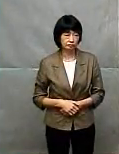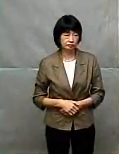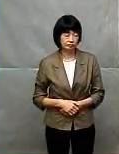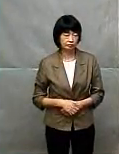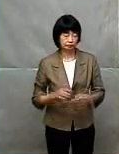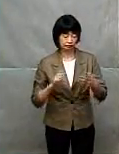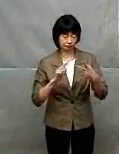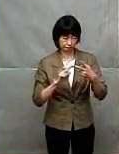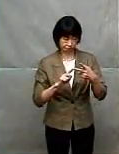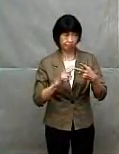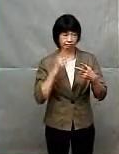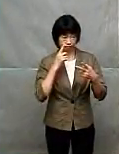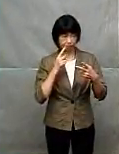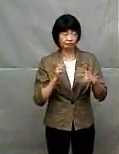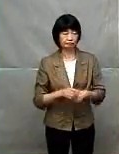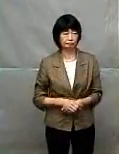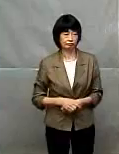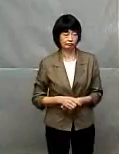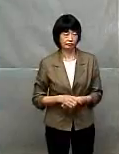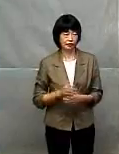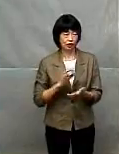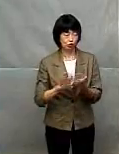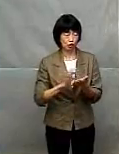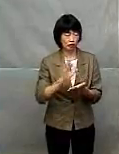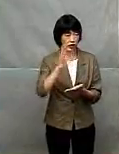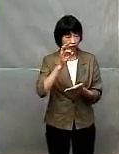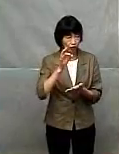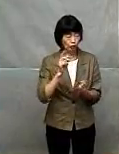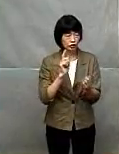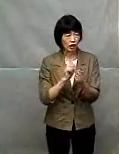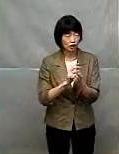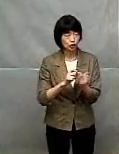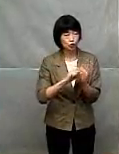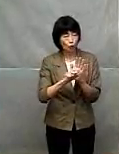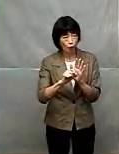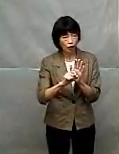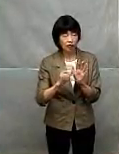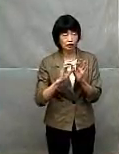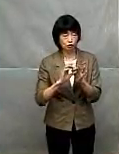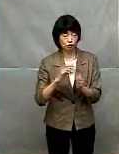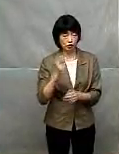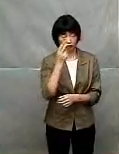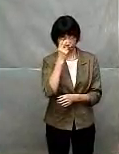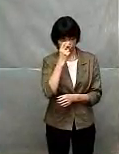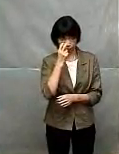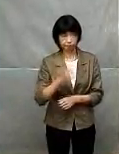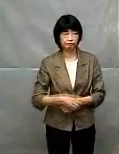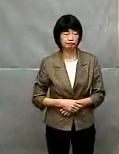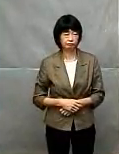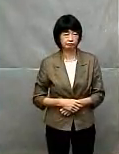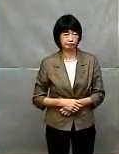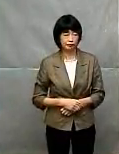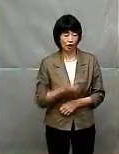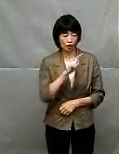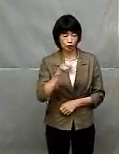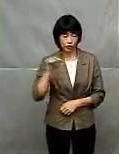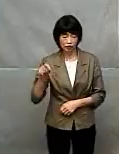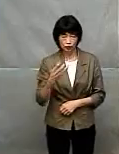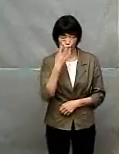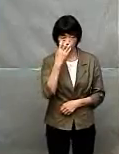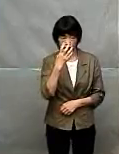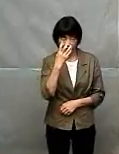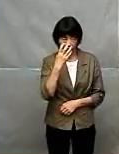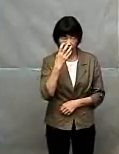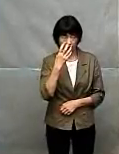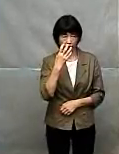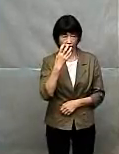2つ目は費用対効果の分析検討であります。両新幹線の投資効